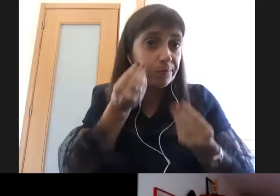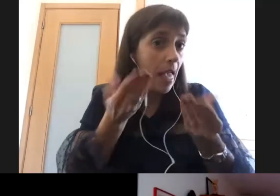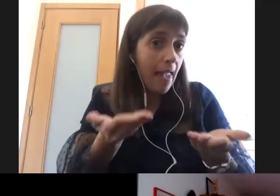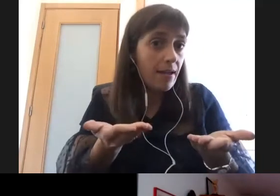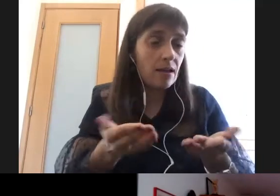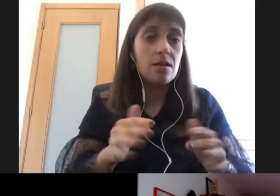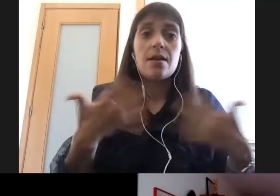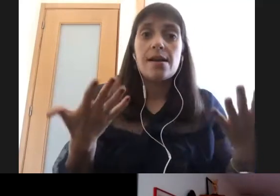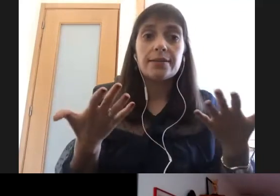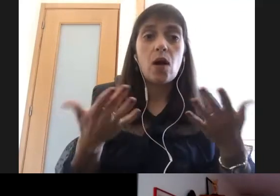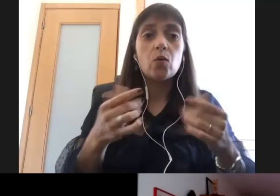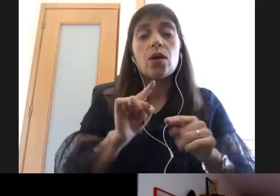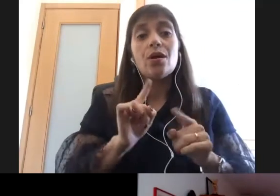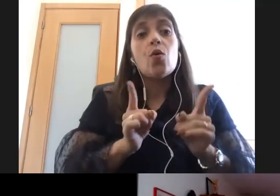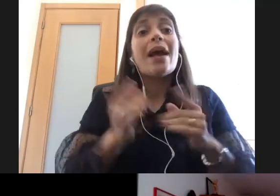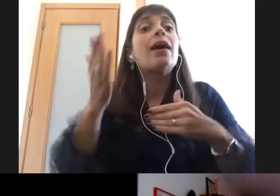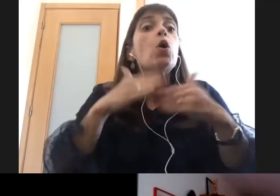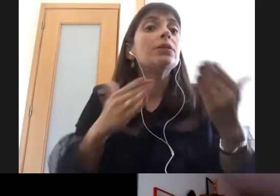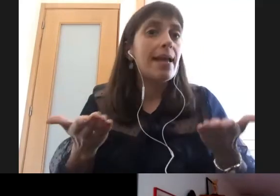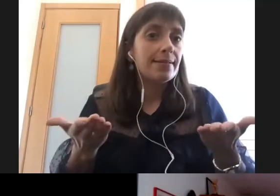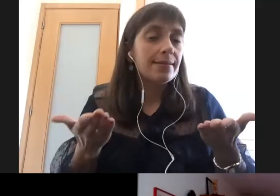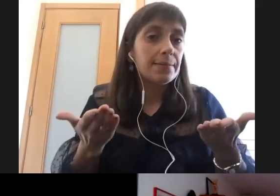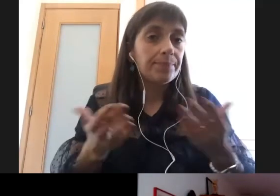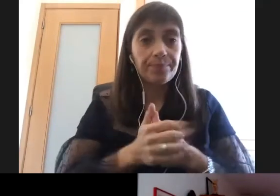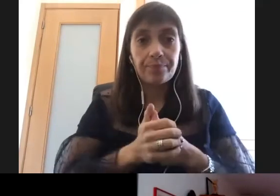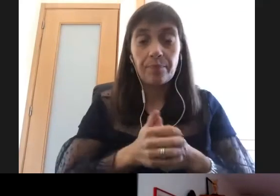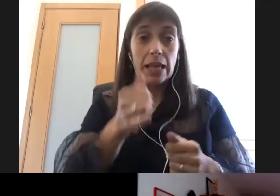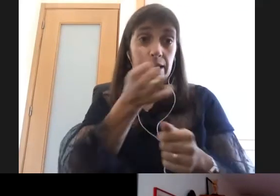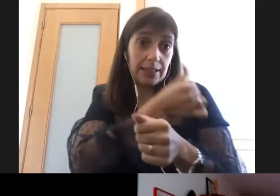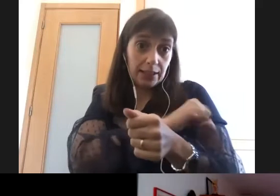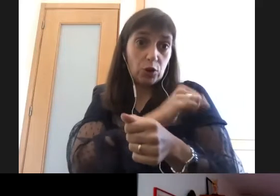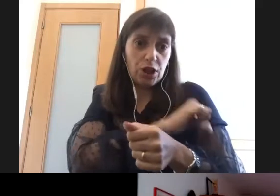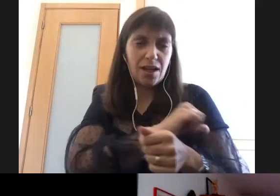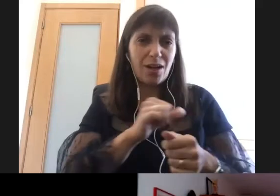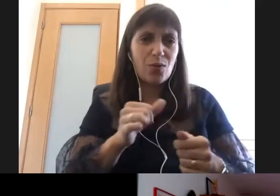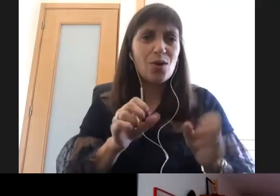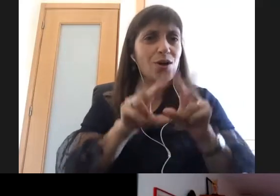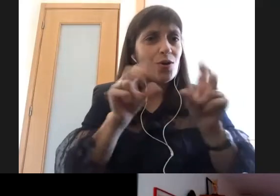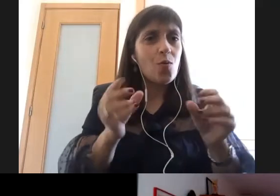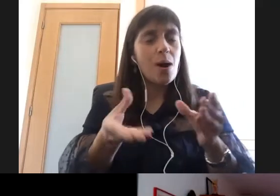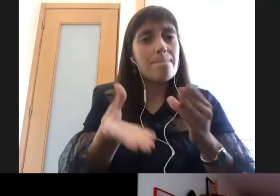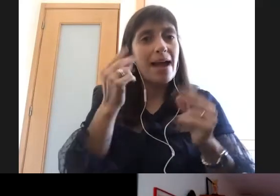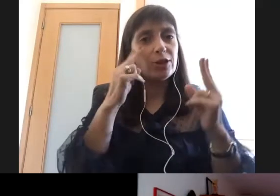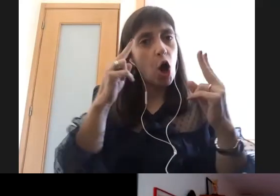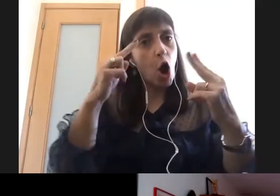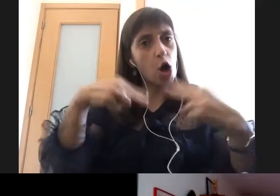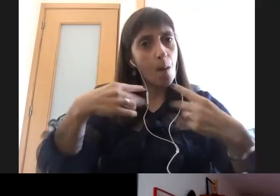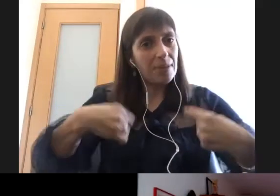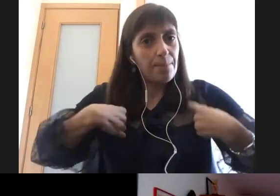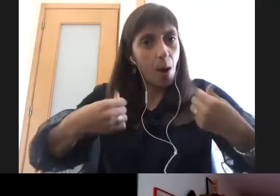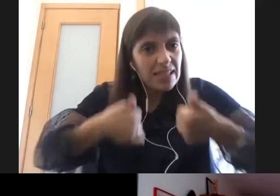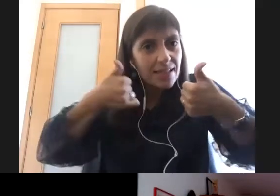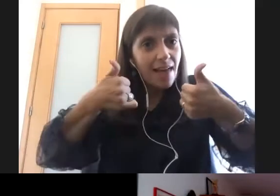Então, o que acaba acontecendo é que o Rio de Janeiro jamais olhou para a sua cidade, nós cariocas jamais